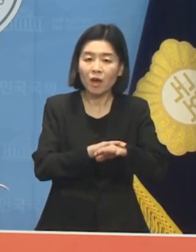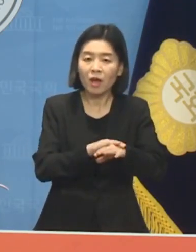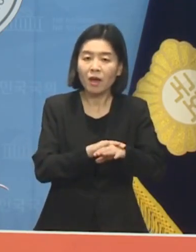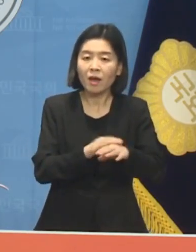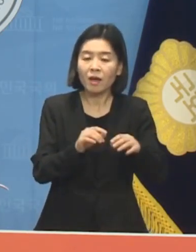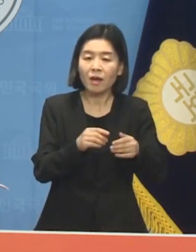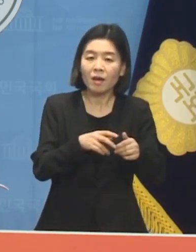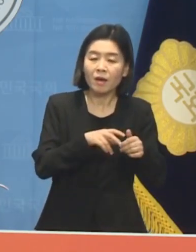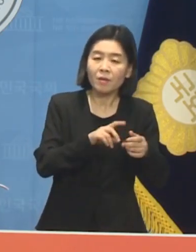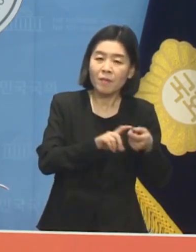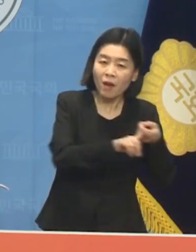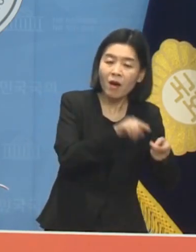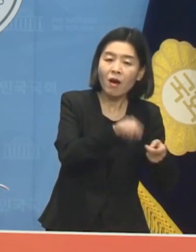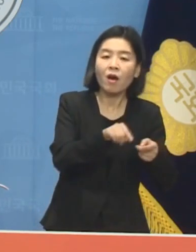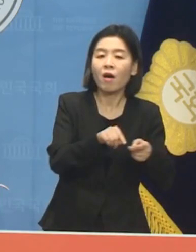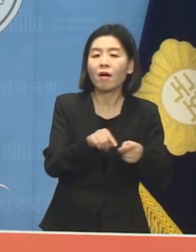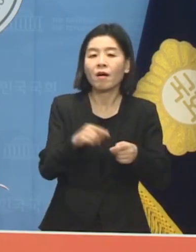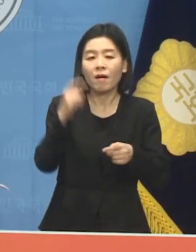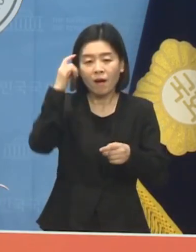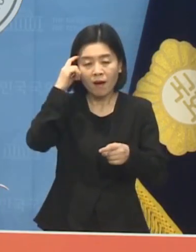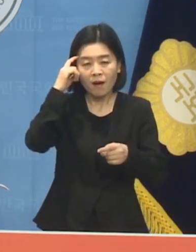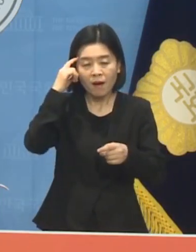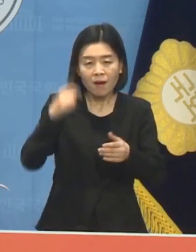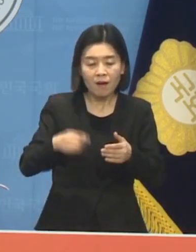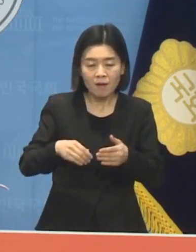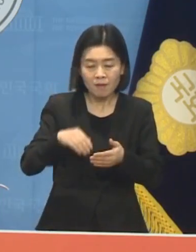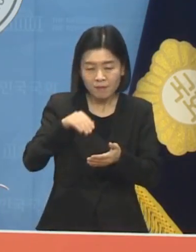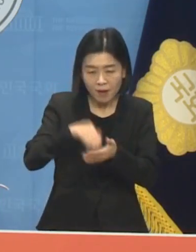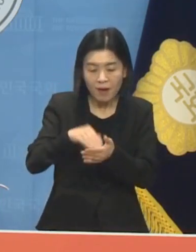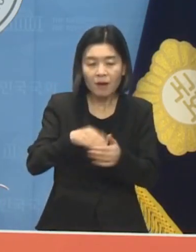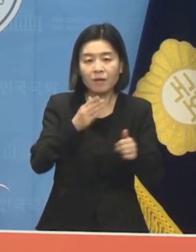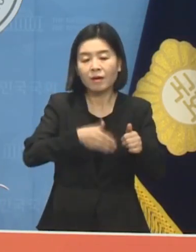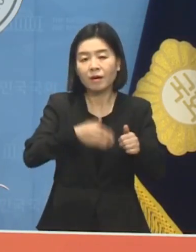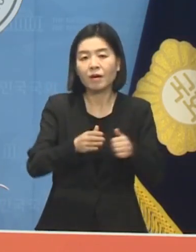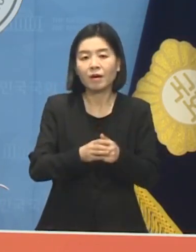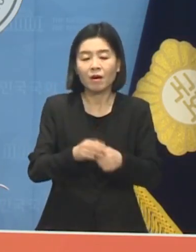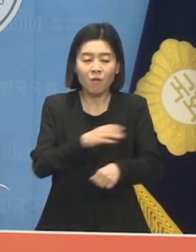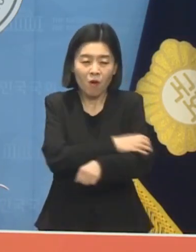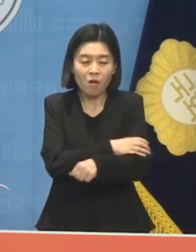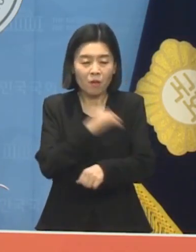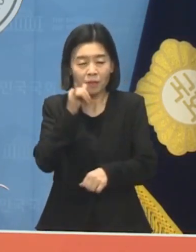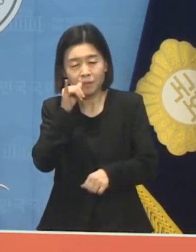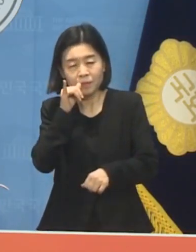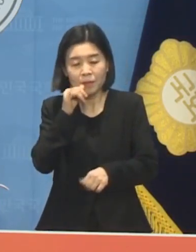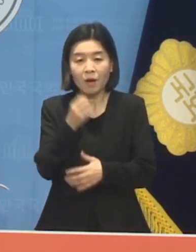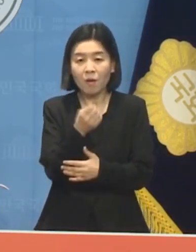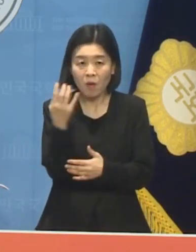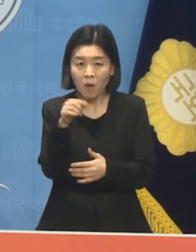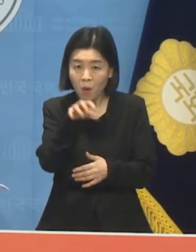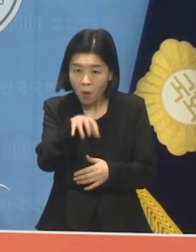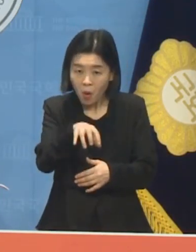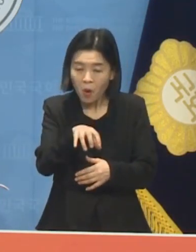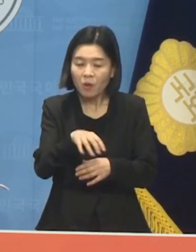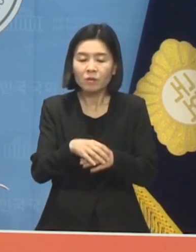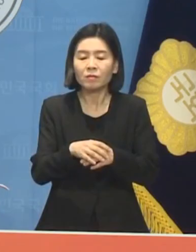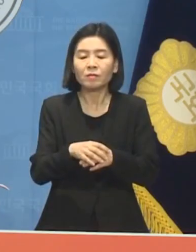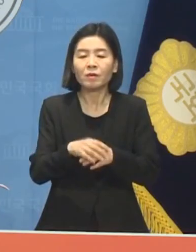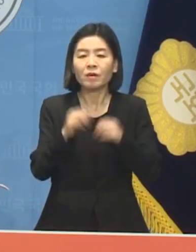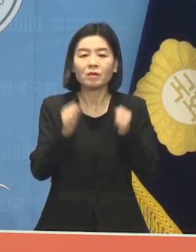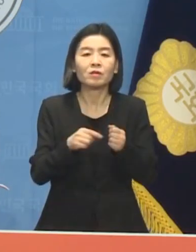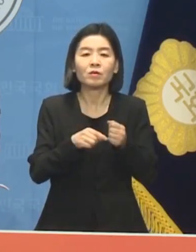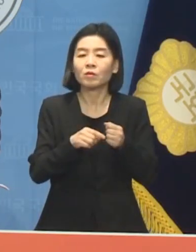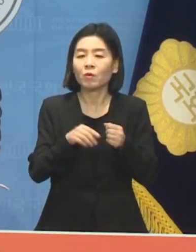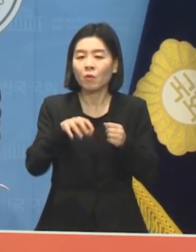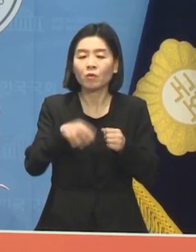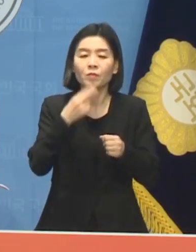반미친중, 거짓말, 가짜뉴스, 권력의 마약에 중독된 언론사들이 설 곳은 없다.